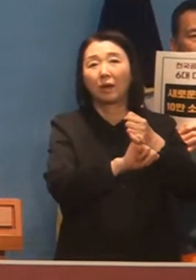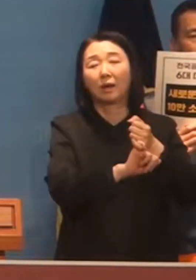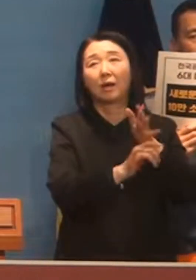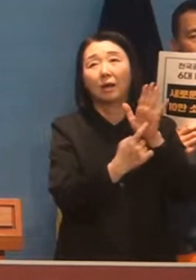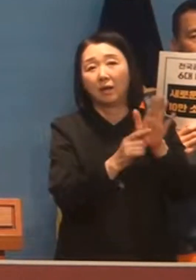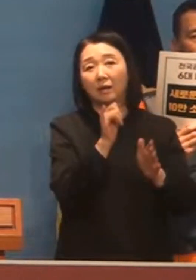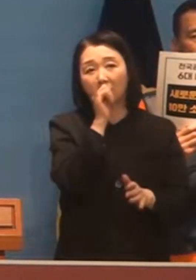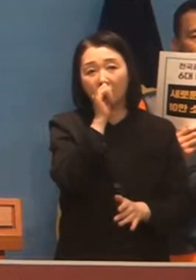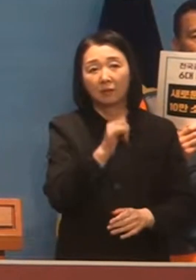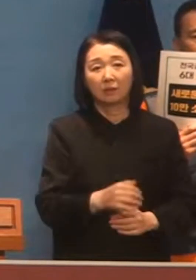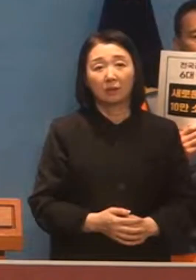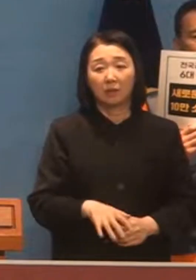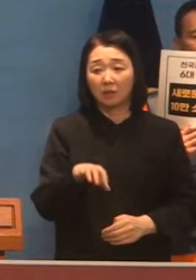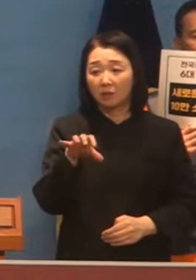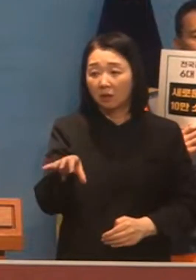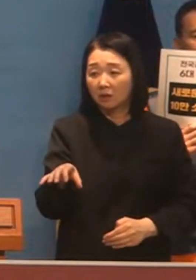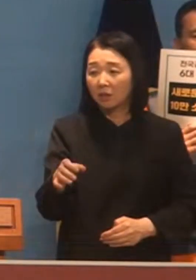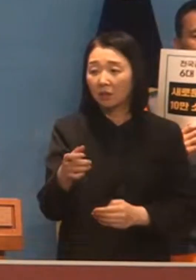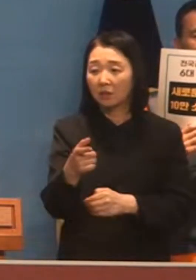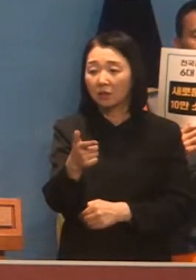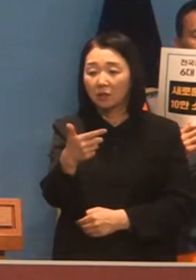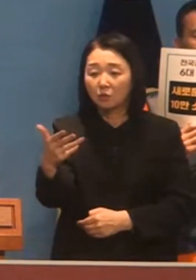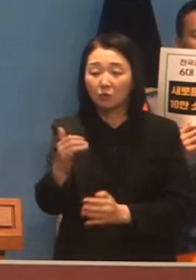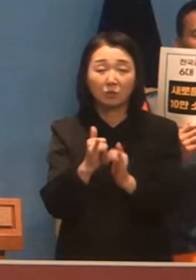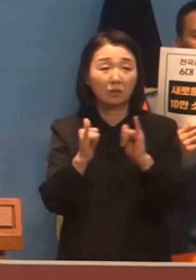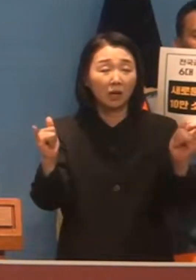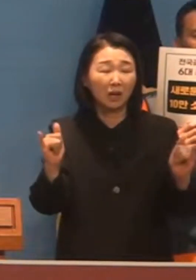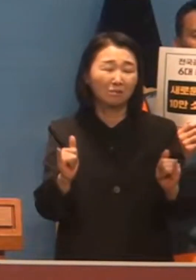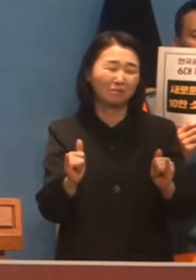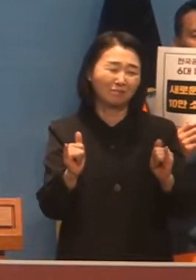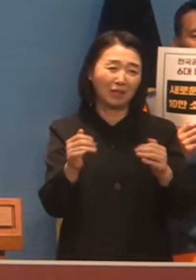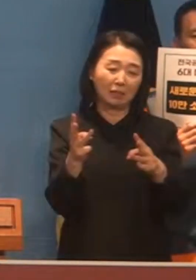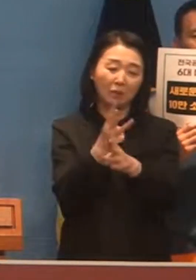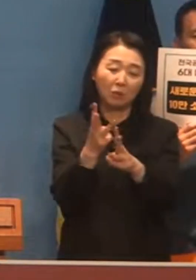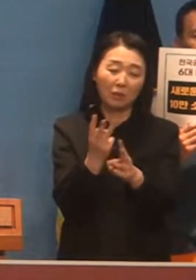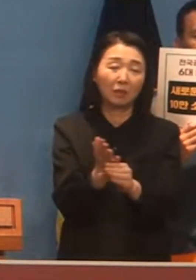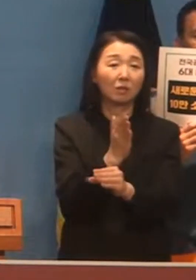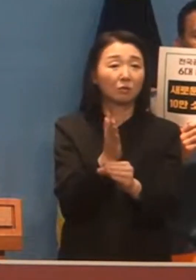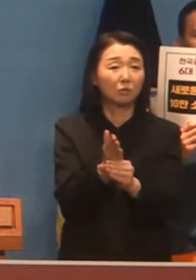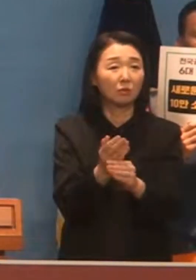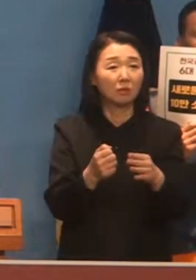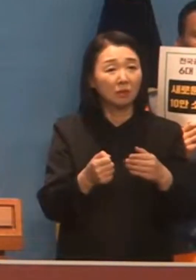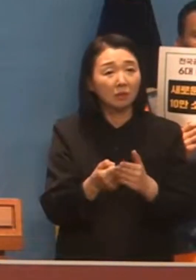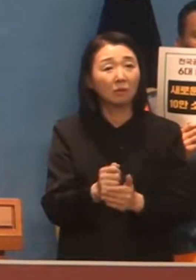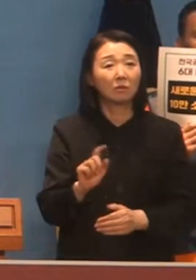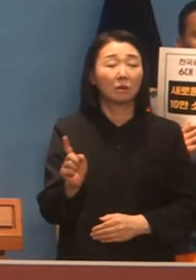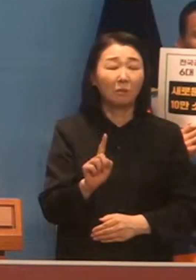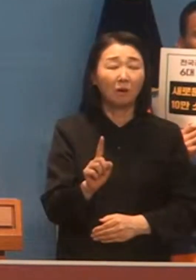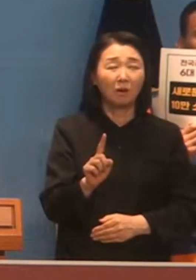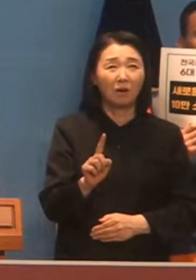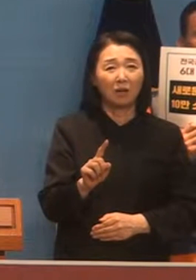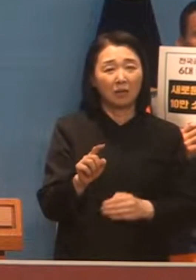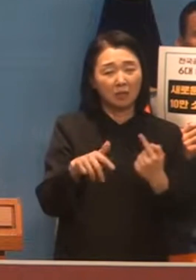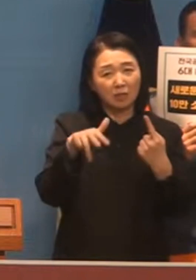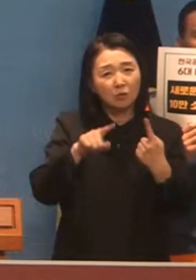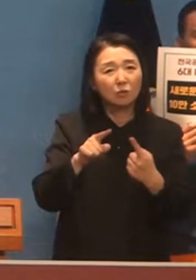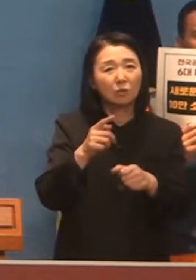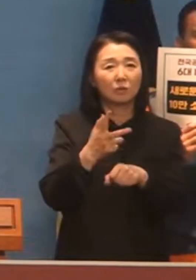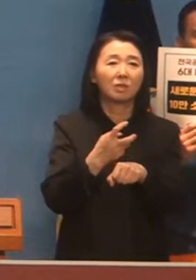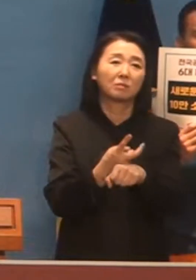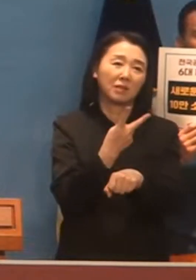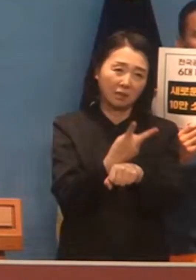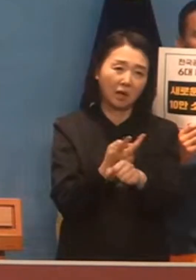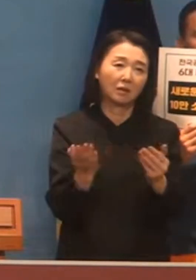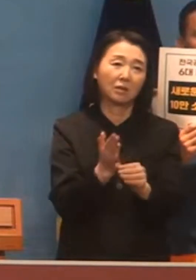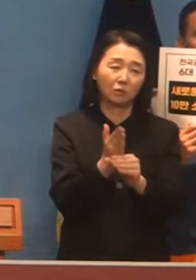있습니다. 현장의 소방공무원들은 3교대 근무를 하기 때문에 주기적으로 주 72시간 근무를 하고